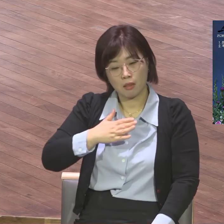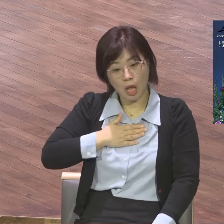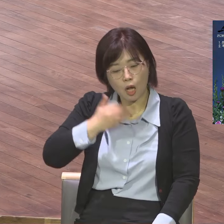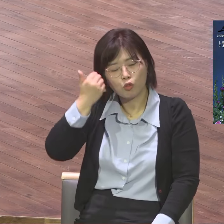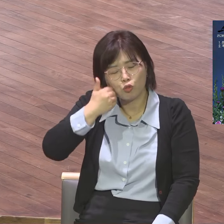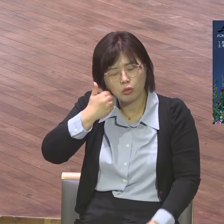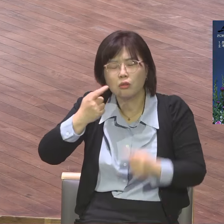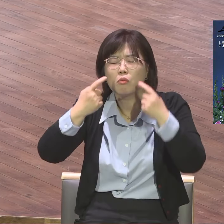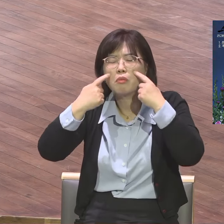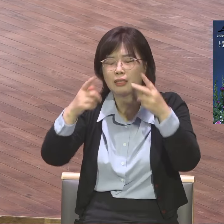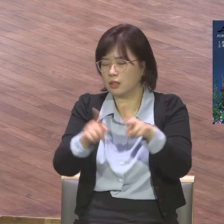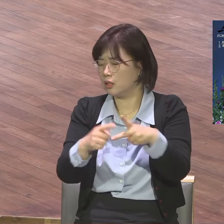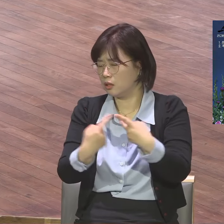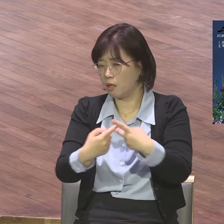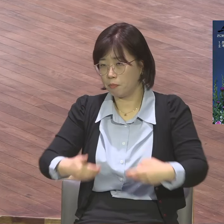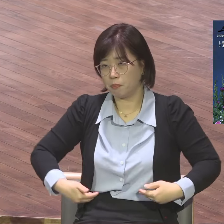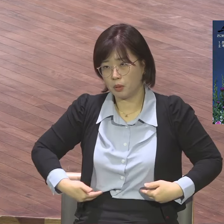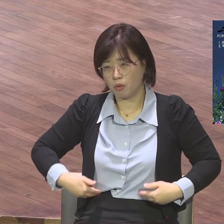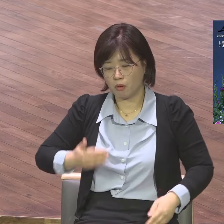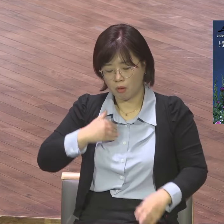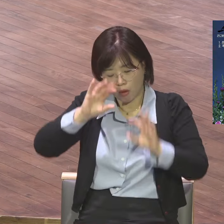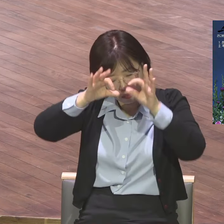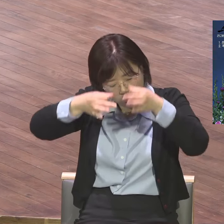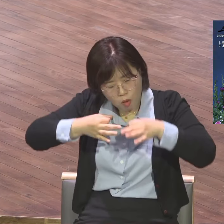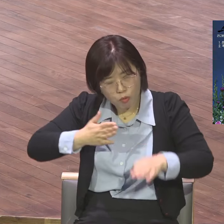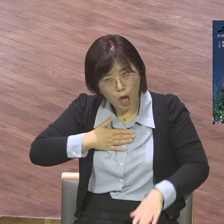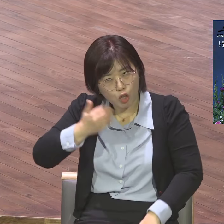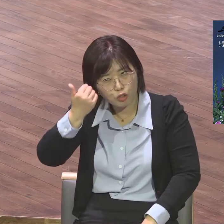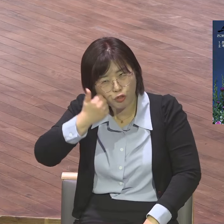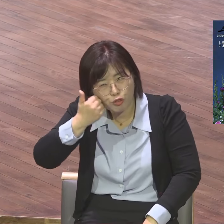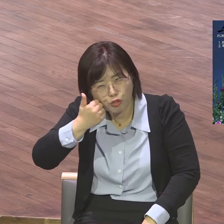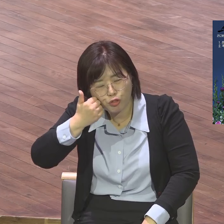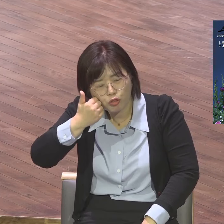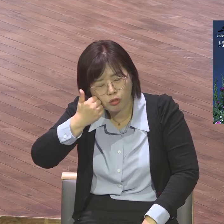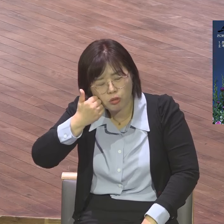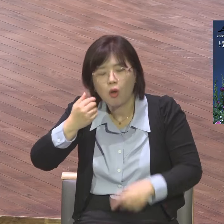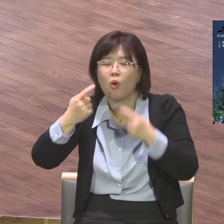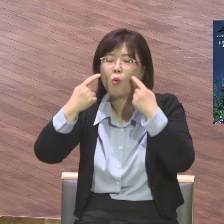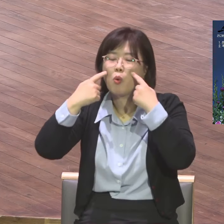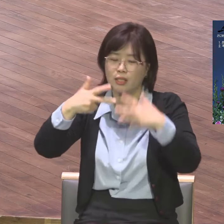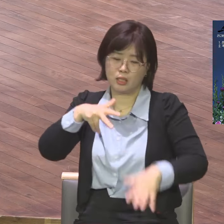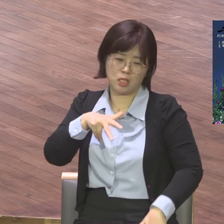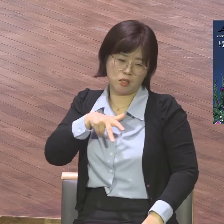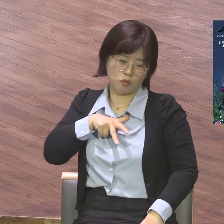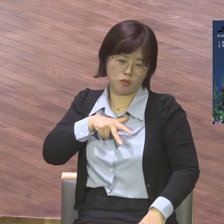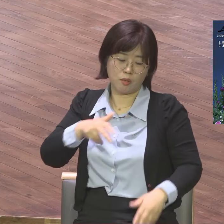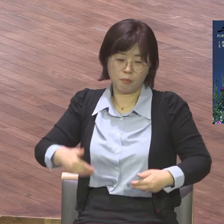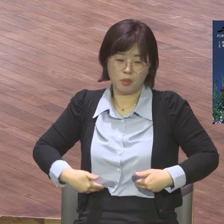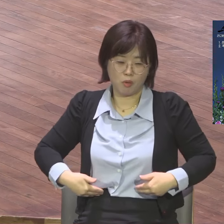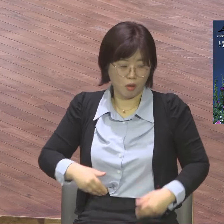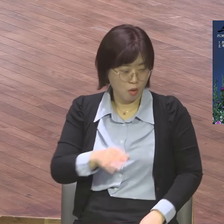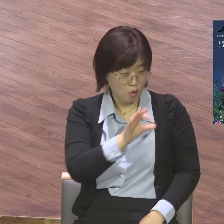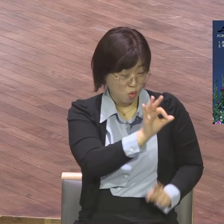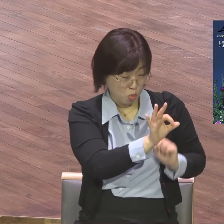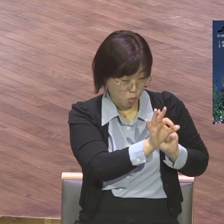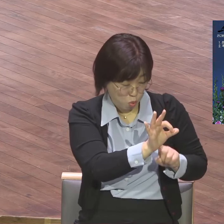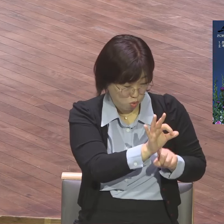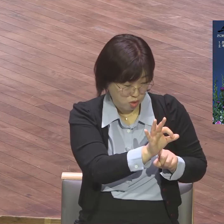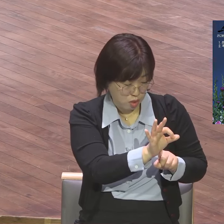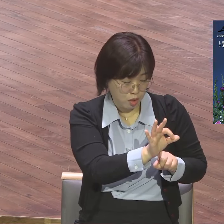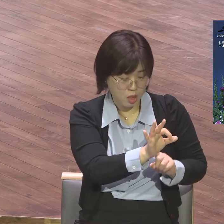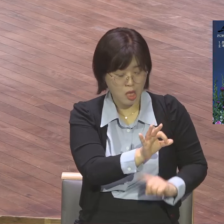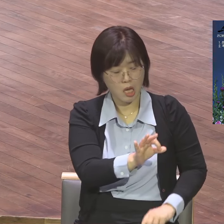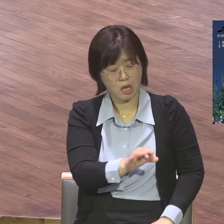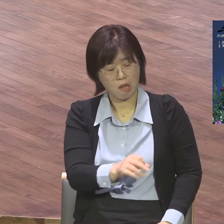정체성을 잊어버려요. 돈 앞에, 권력 앞에, 명예 앞에, 자존심 앞에